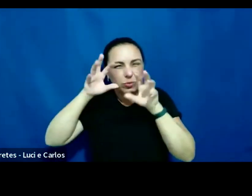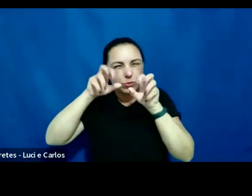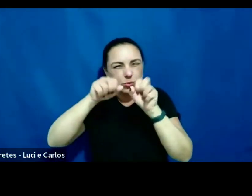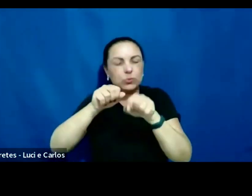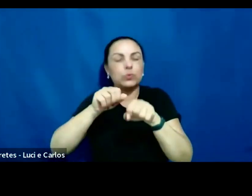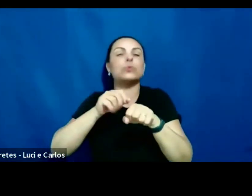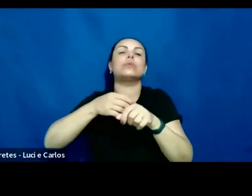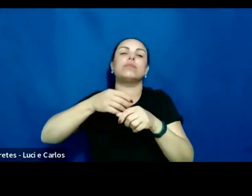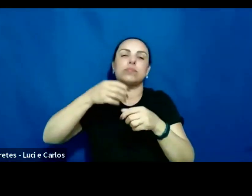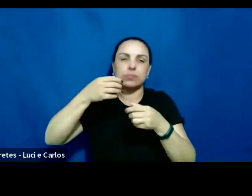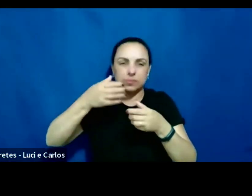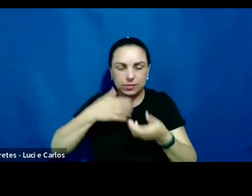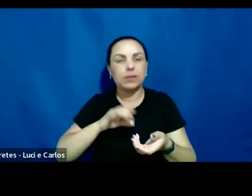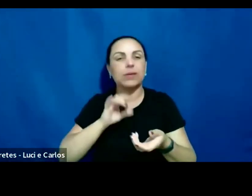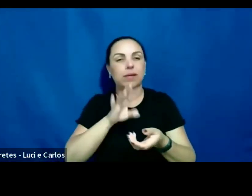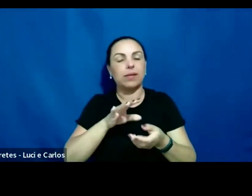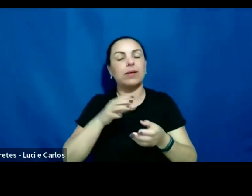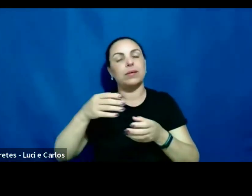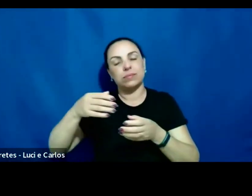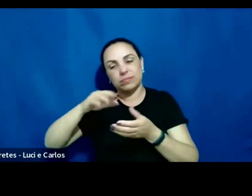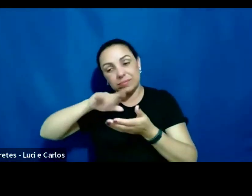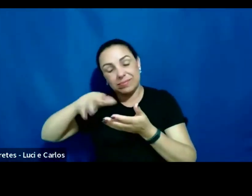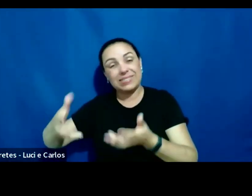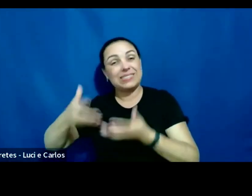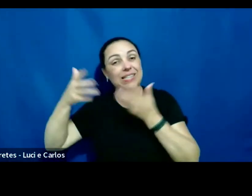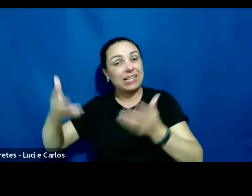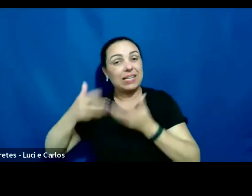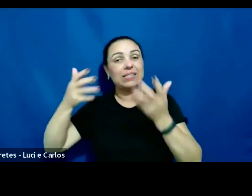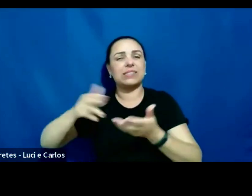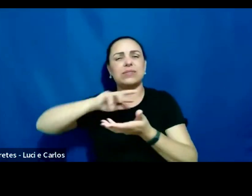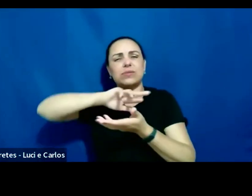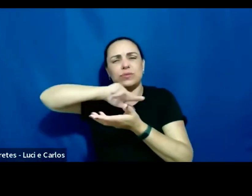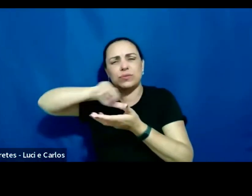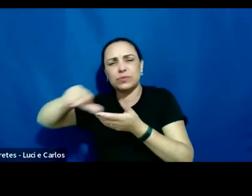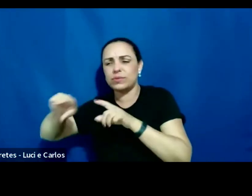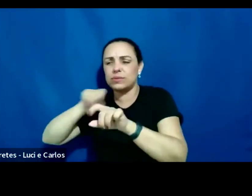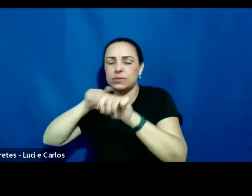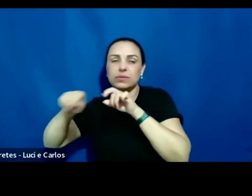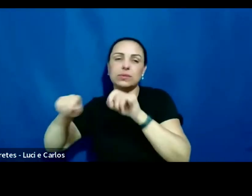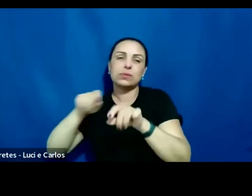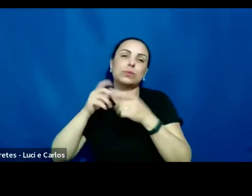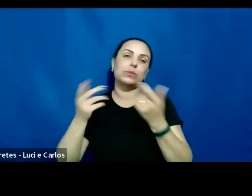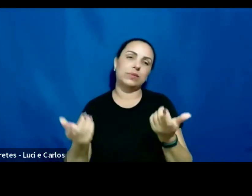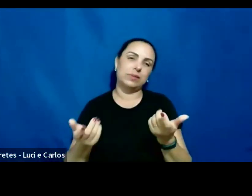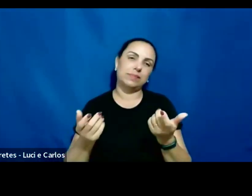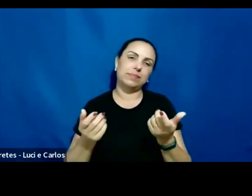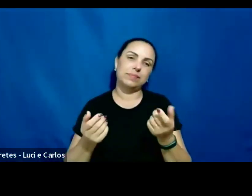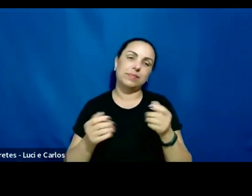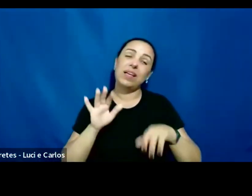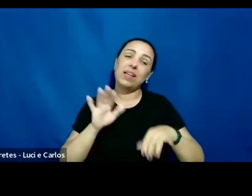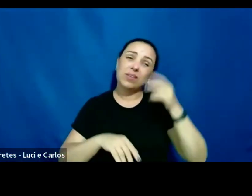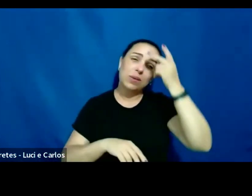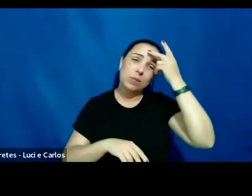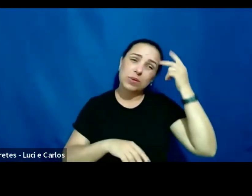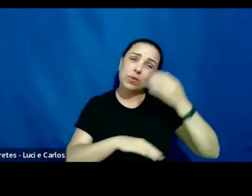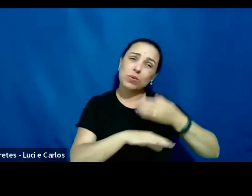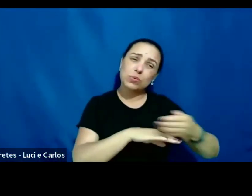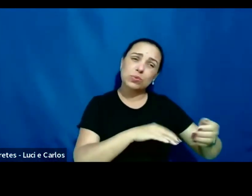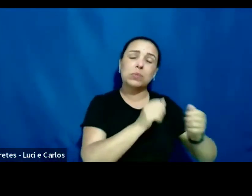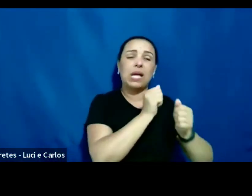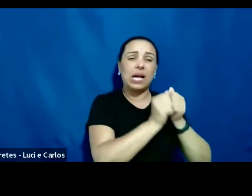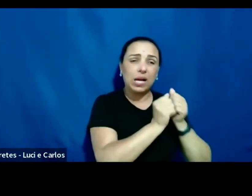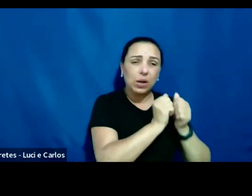pessoa todo dia come arroz, feijão e carne, arroz, feijão e carne. Às vezes não come nem fruta direito. Ainda quer ter saúde. Não existe